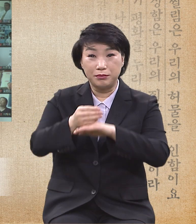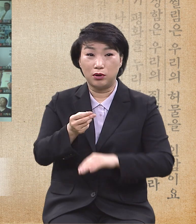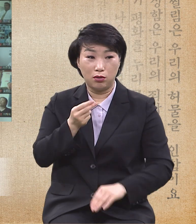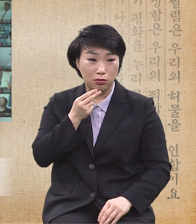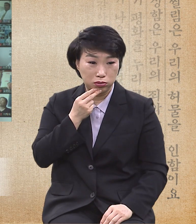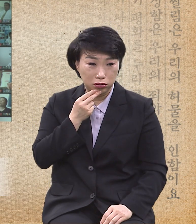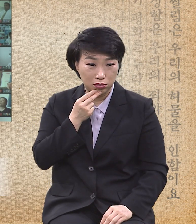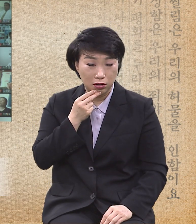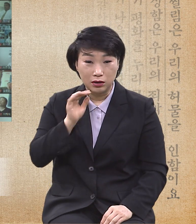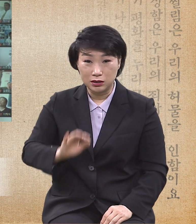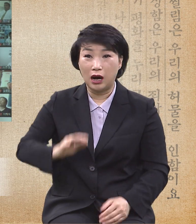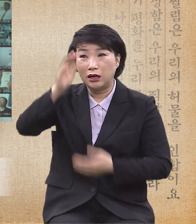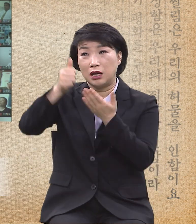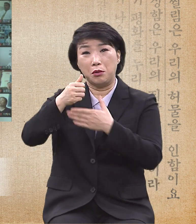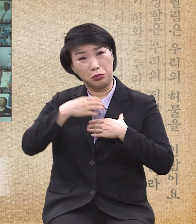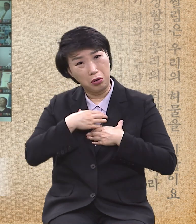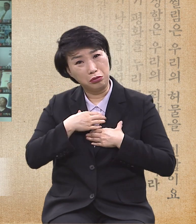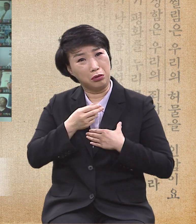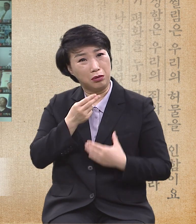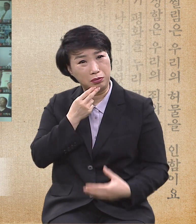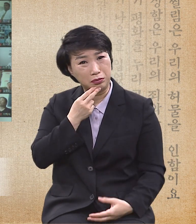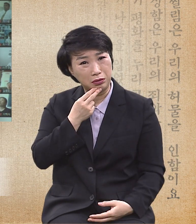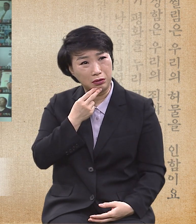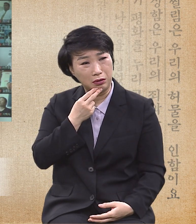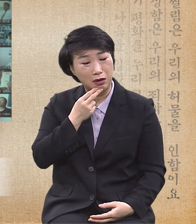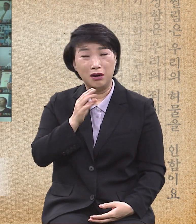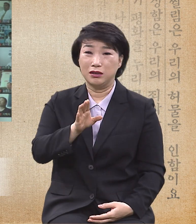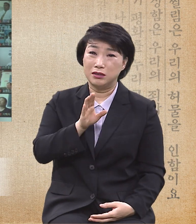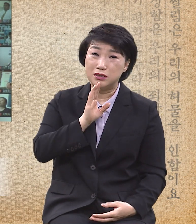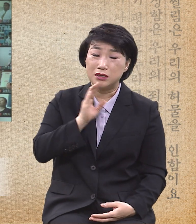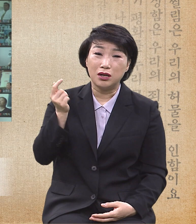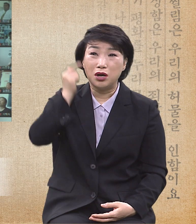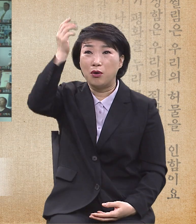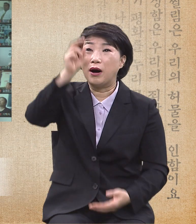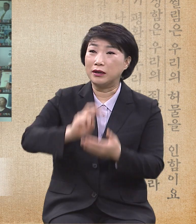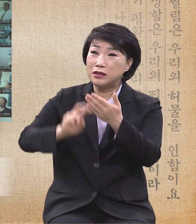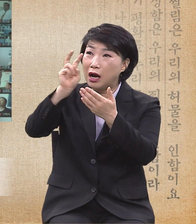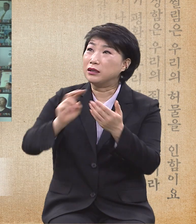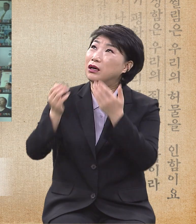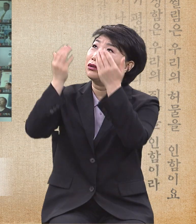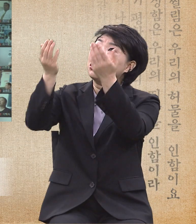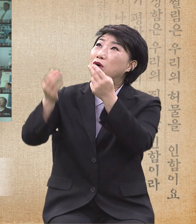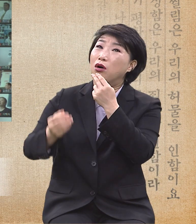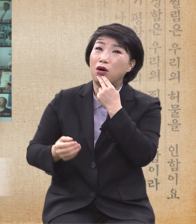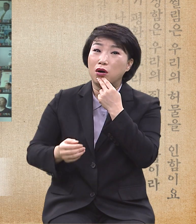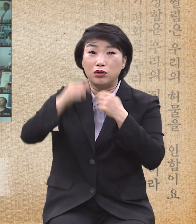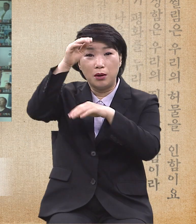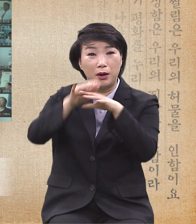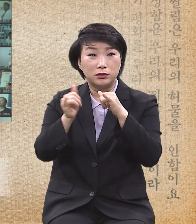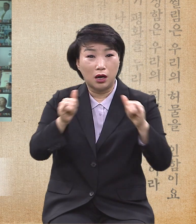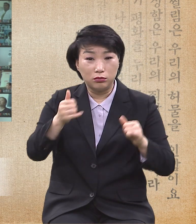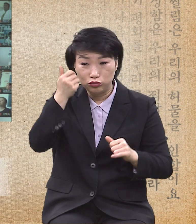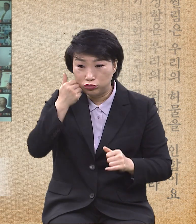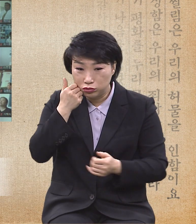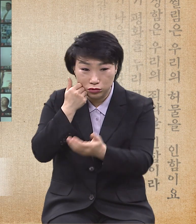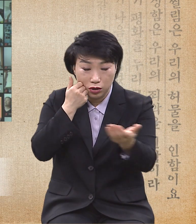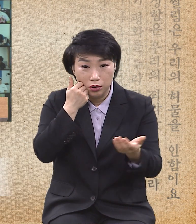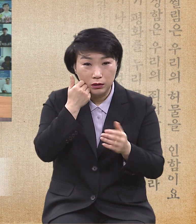없이, 하나님을 경외함이 없이, 진짜 영광과 찬양이 없이 예배하는